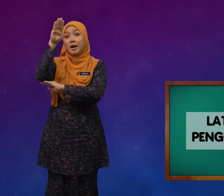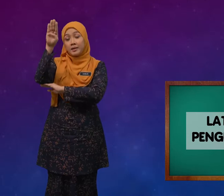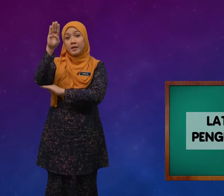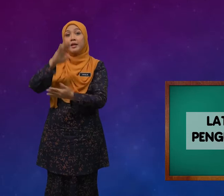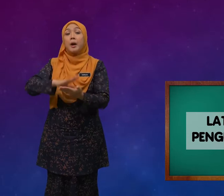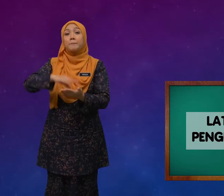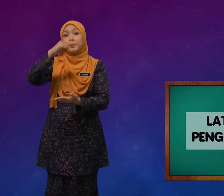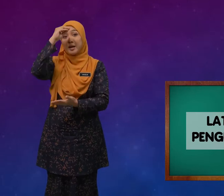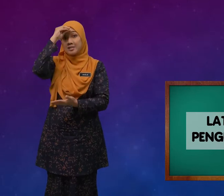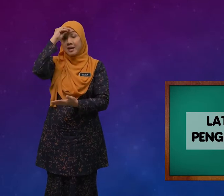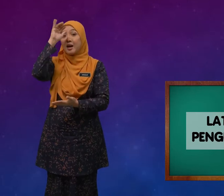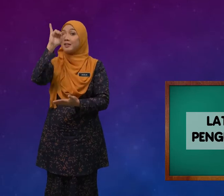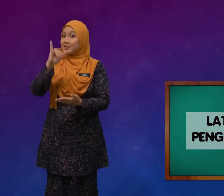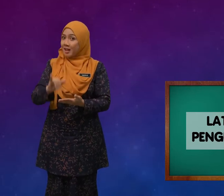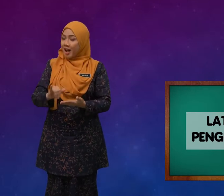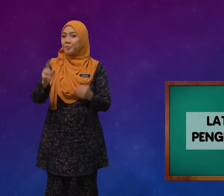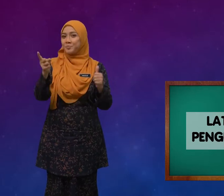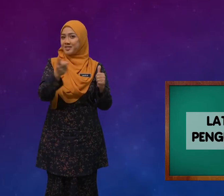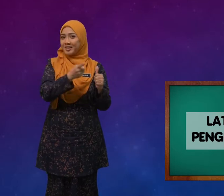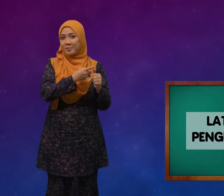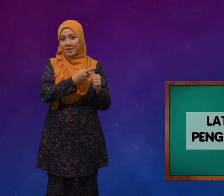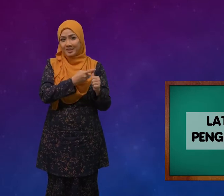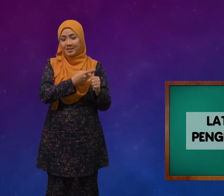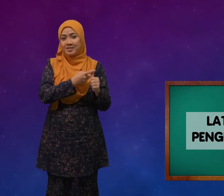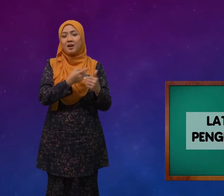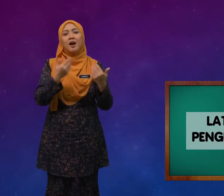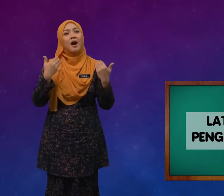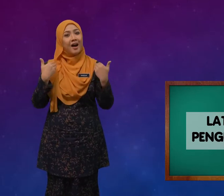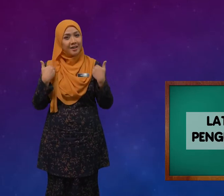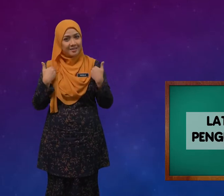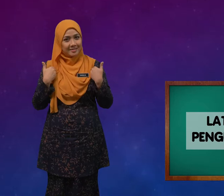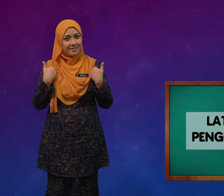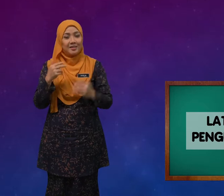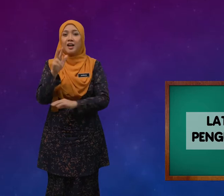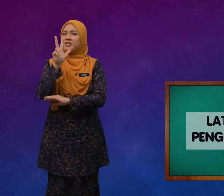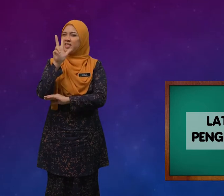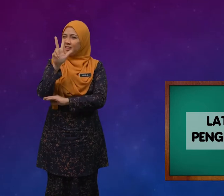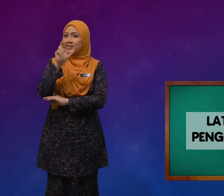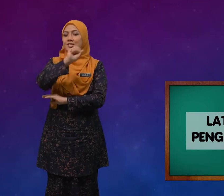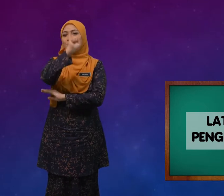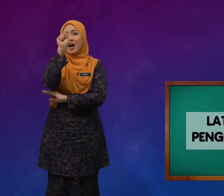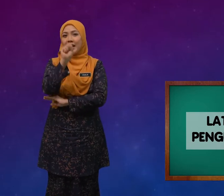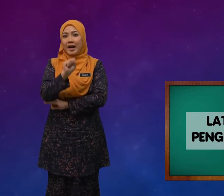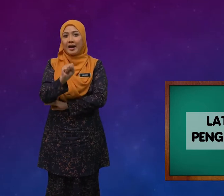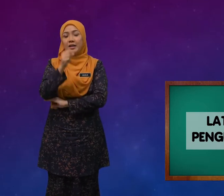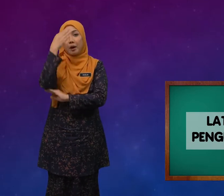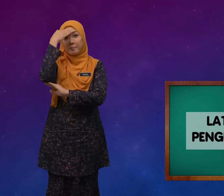Bagi pembelajaran yang pertama, ada 3 soalan